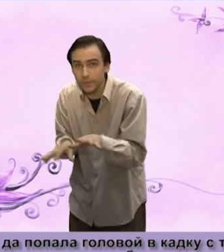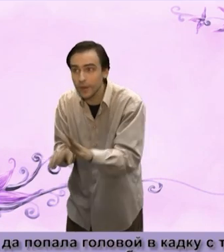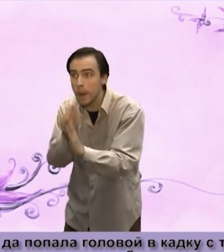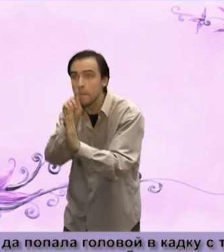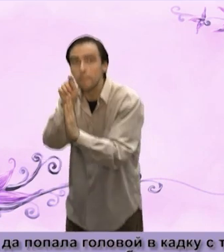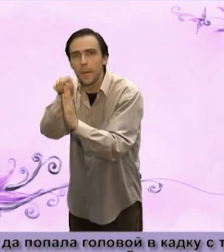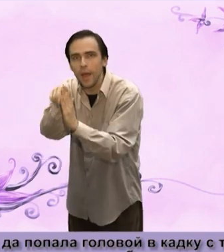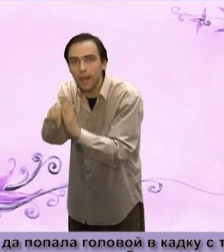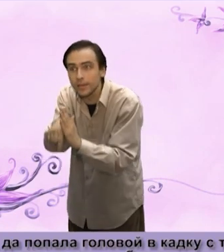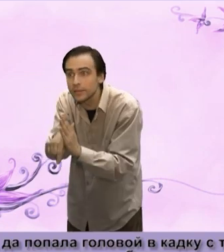Забралась,